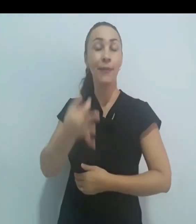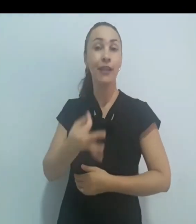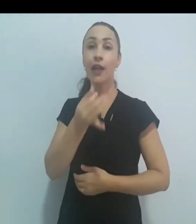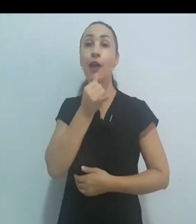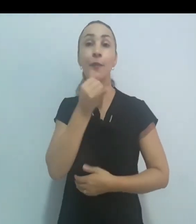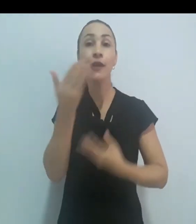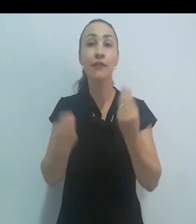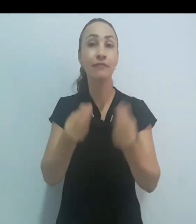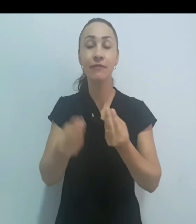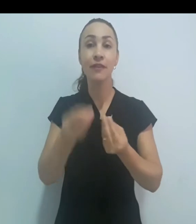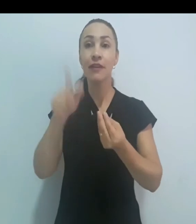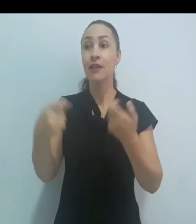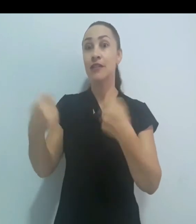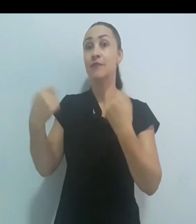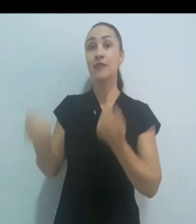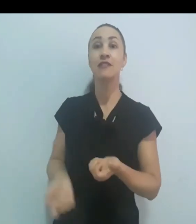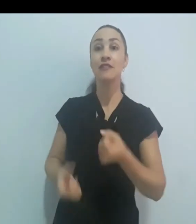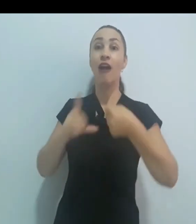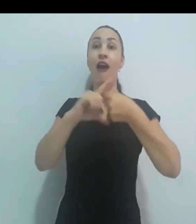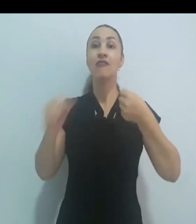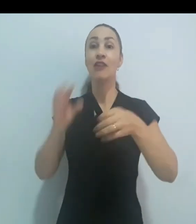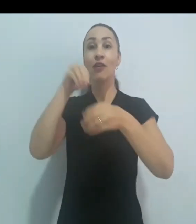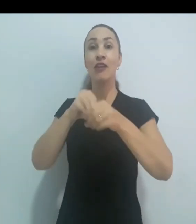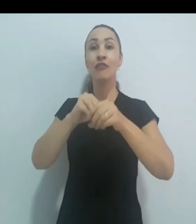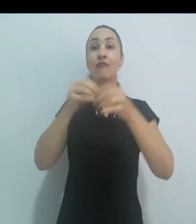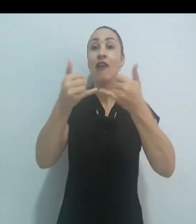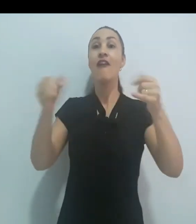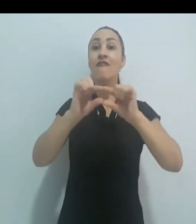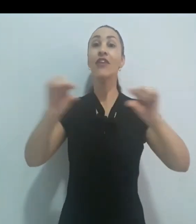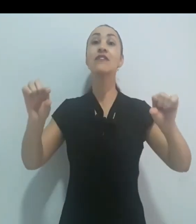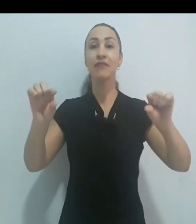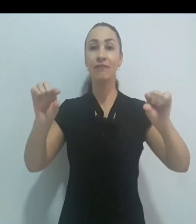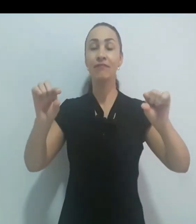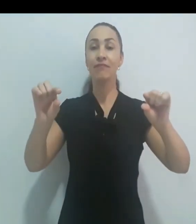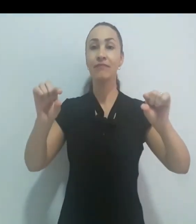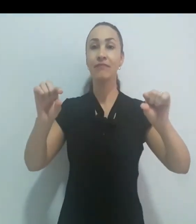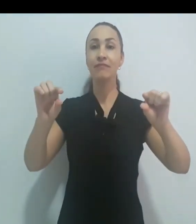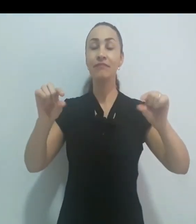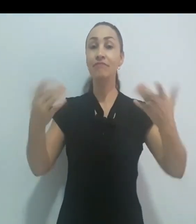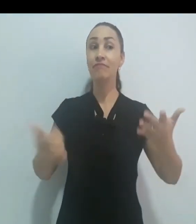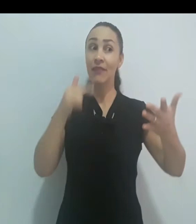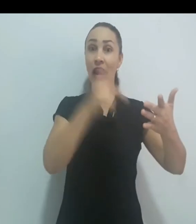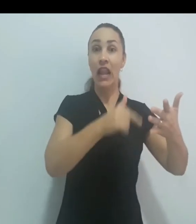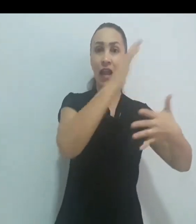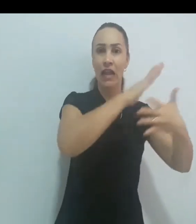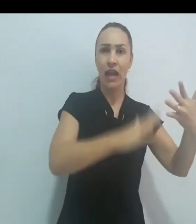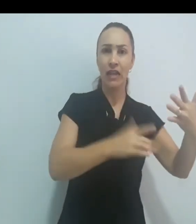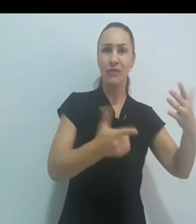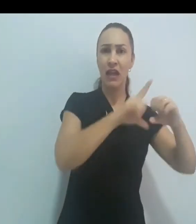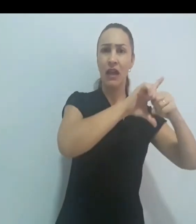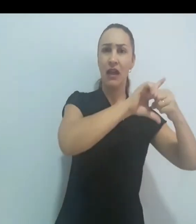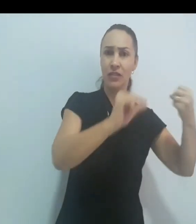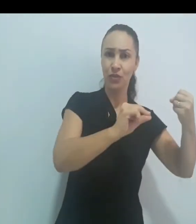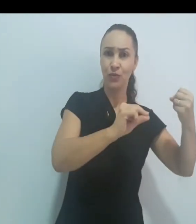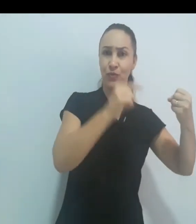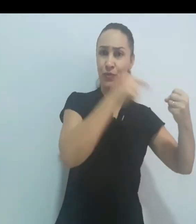vão compreender, por exemplo, a necessidade de um artigo numa frase? Quando na